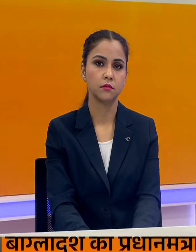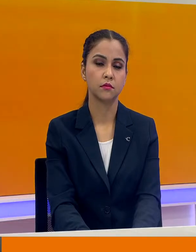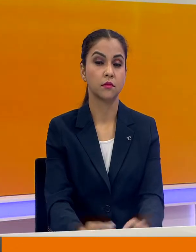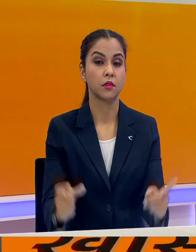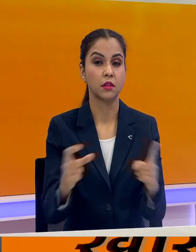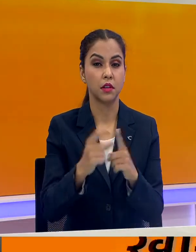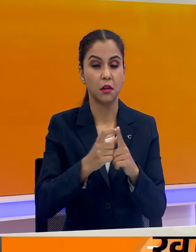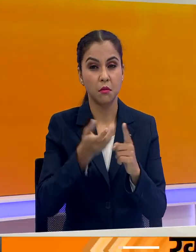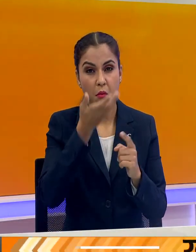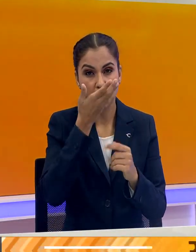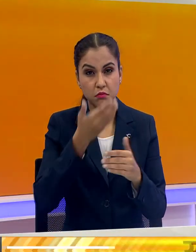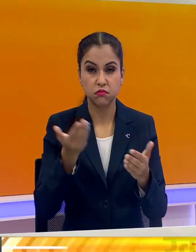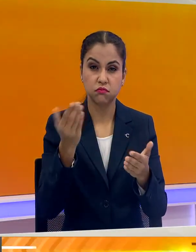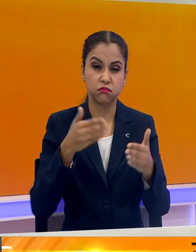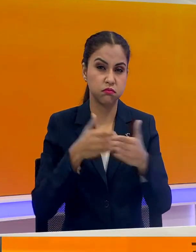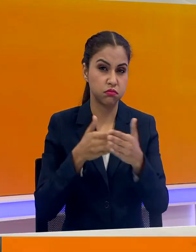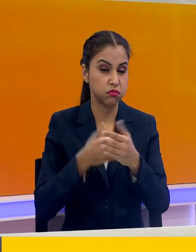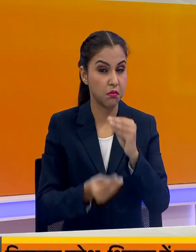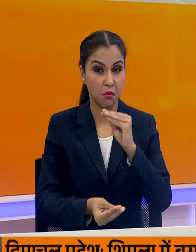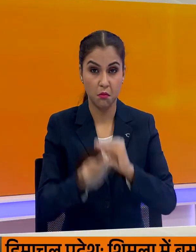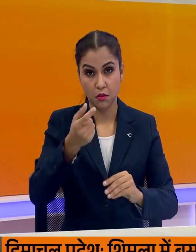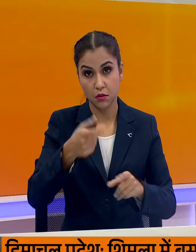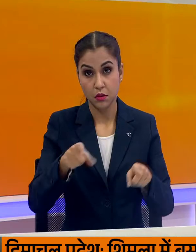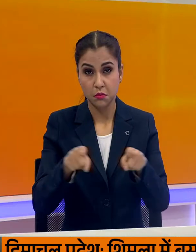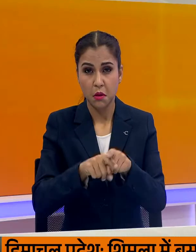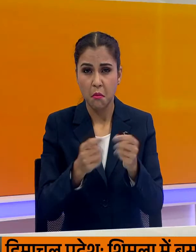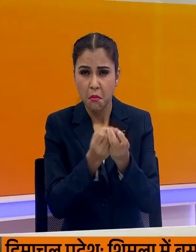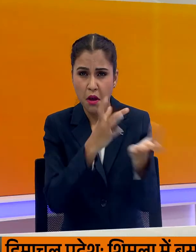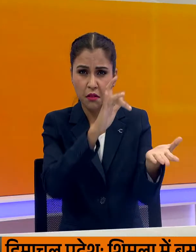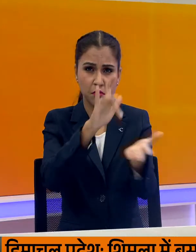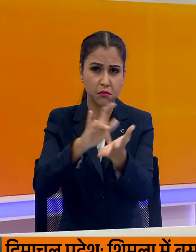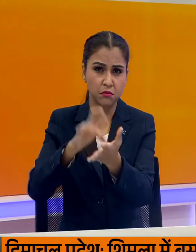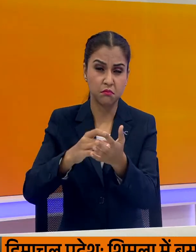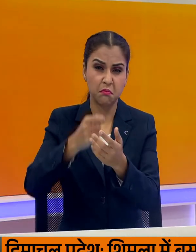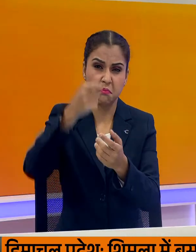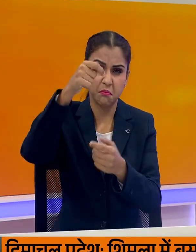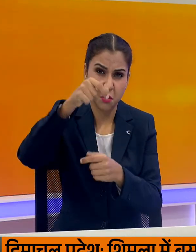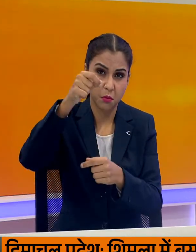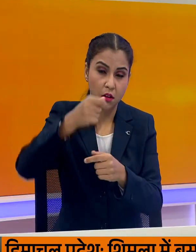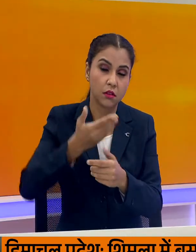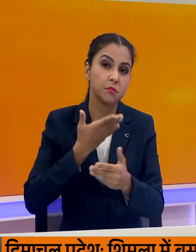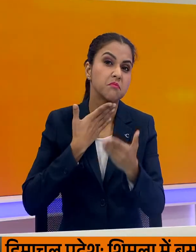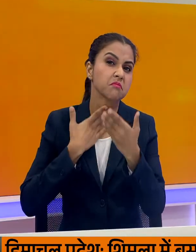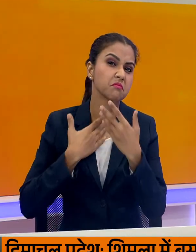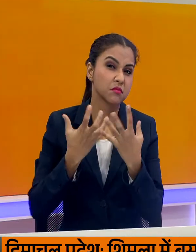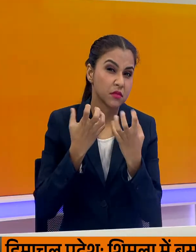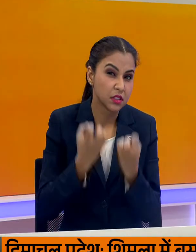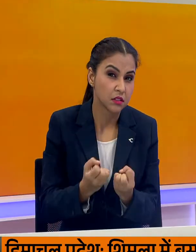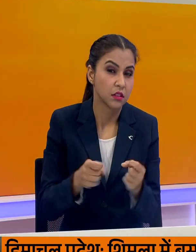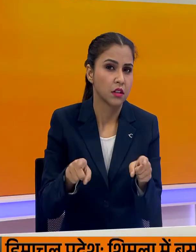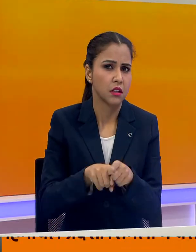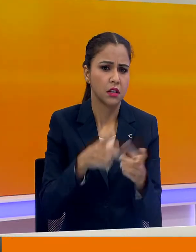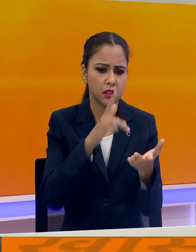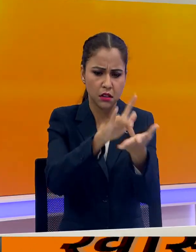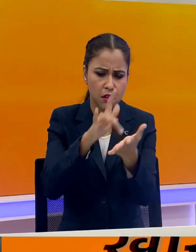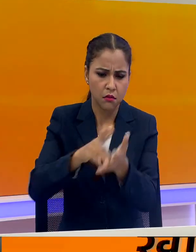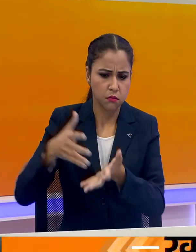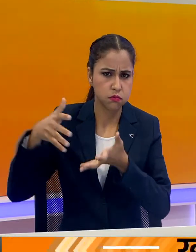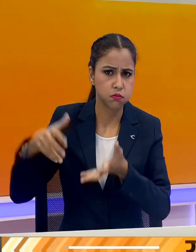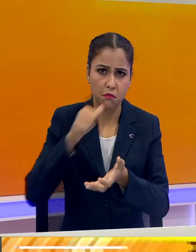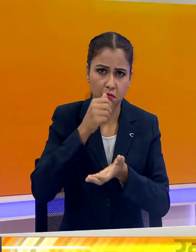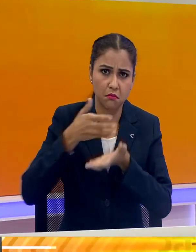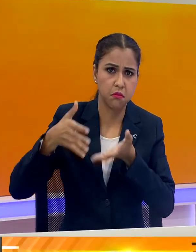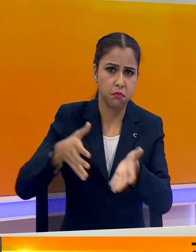दिल्ली में जल संकट बरकरार है। कई इलाकों के लोग बूंद बूंद पानी को तरस रहे हैं। जगह जगह टैंकरों से पानी की